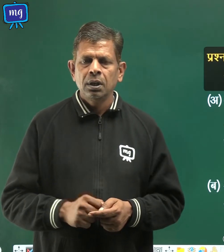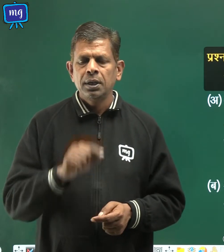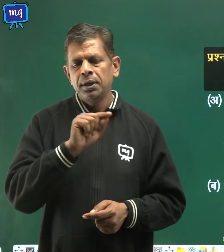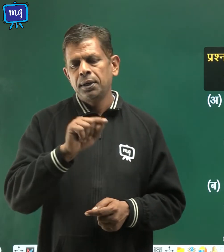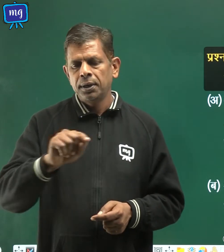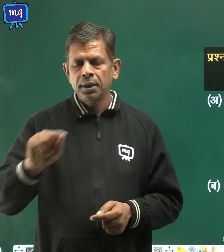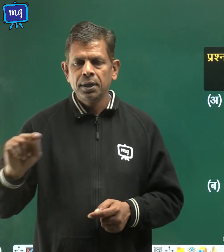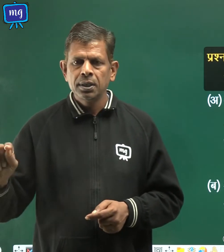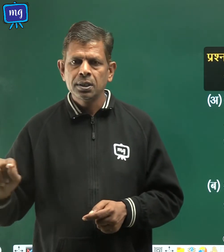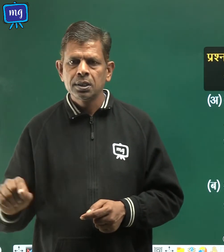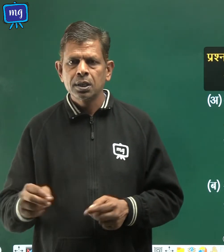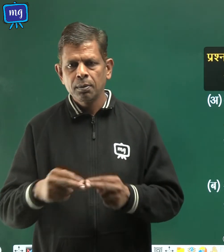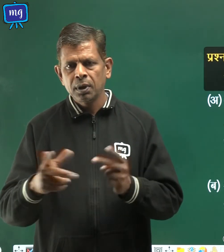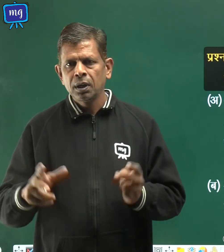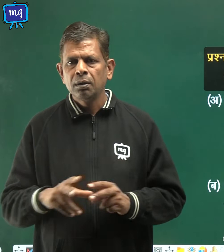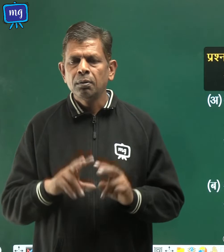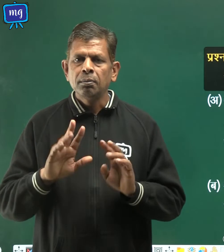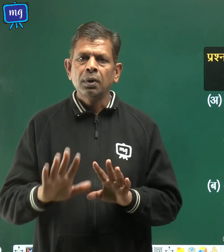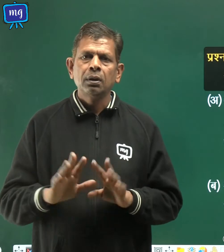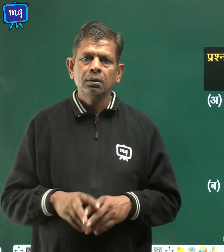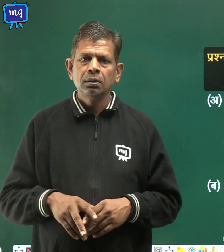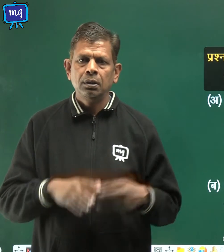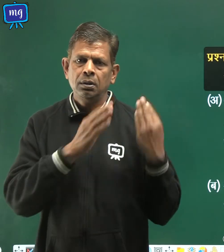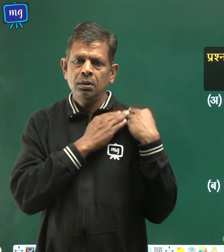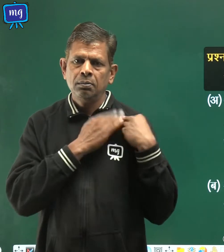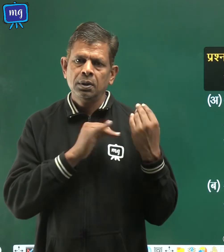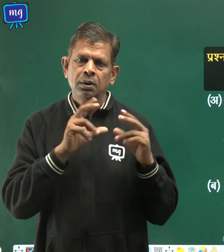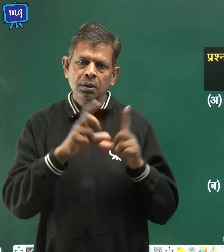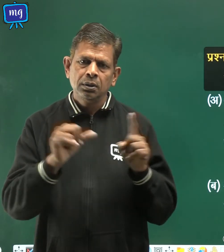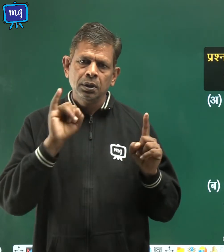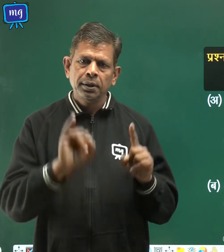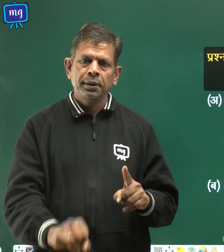डैश के प्रकार पर निर्भर करता